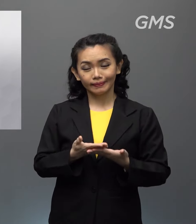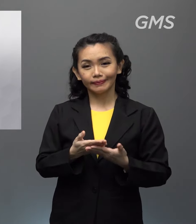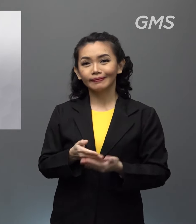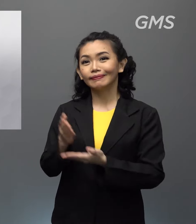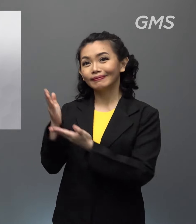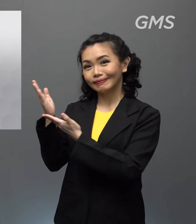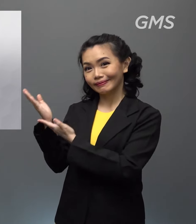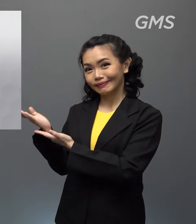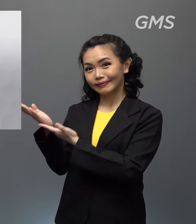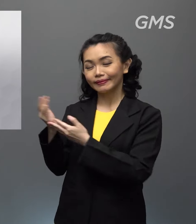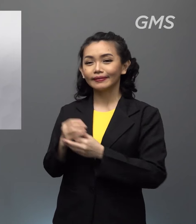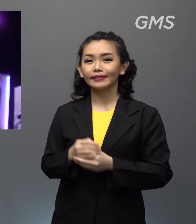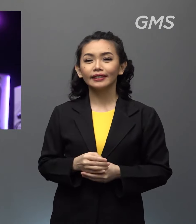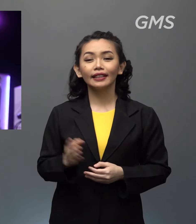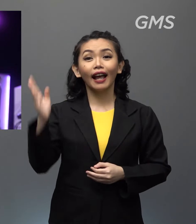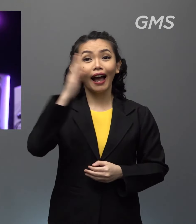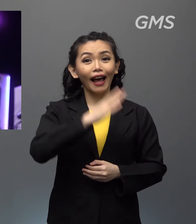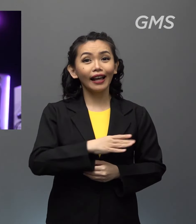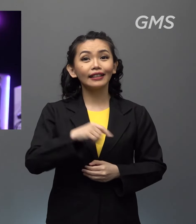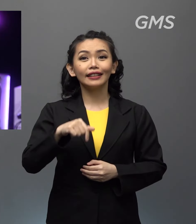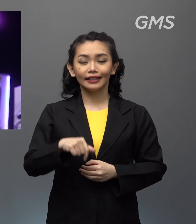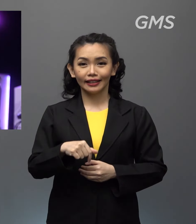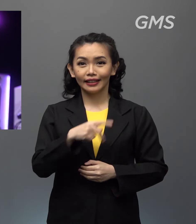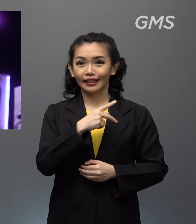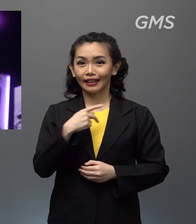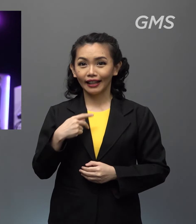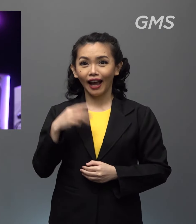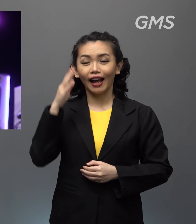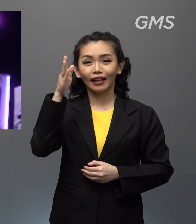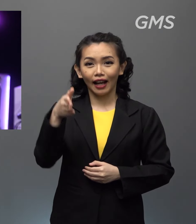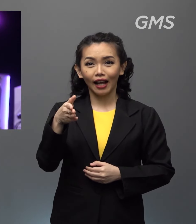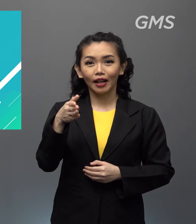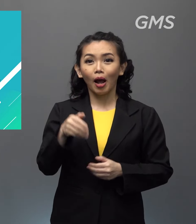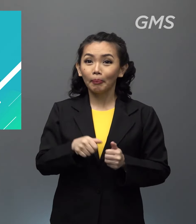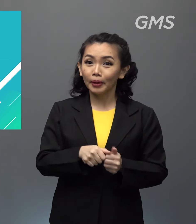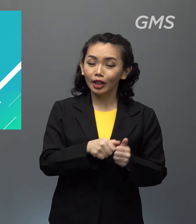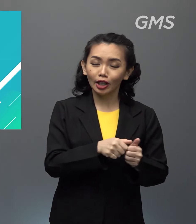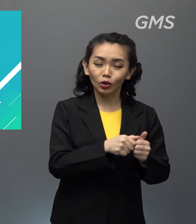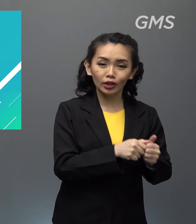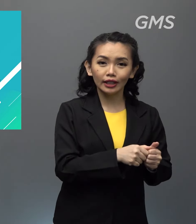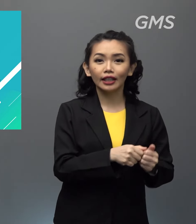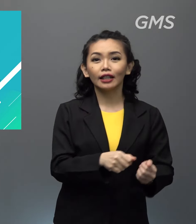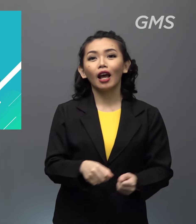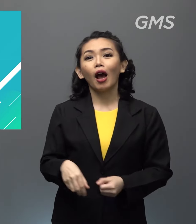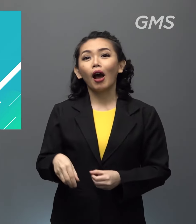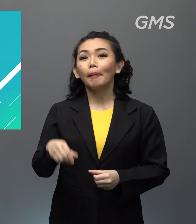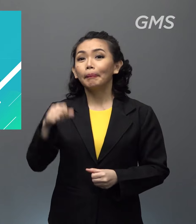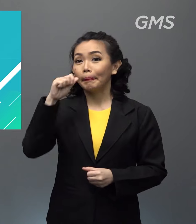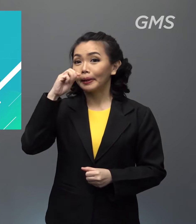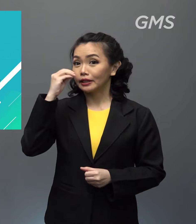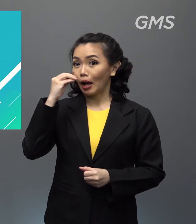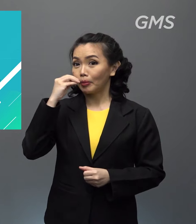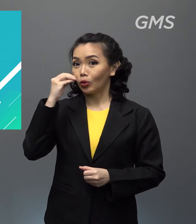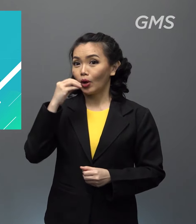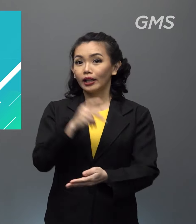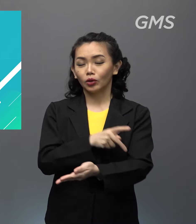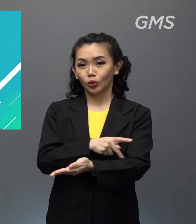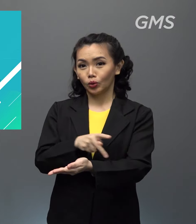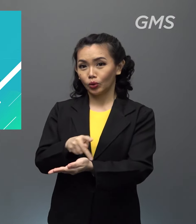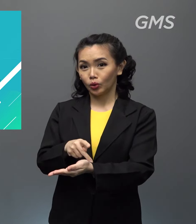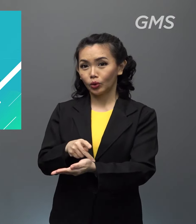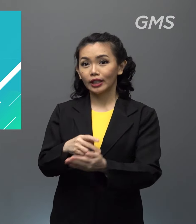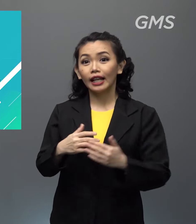layar Anda. Dan hari ini kita akan mengikuti perjamuan kudus. Oleh karena itu dimanapun Anda berada, siapkan unsur